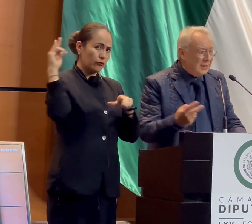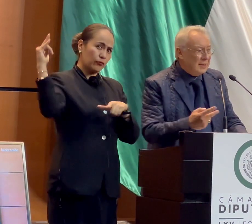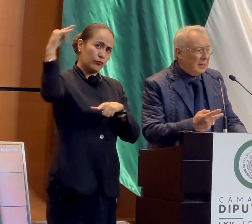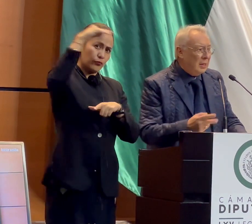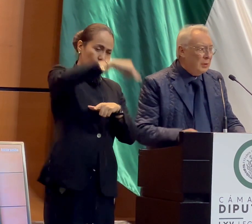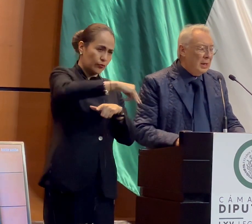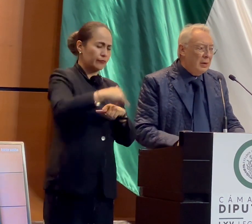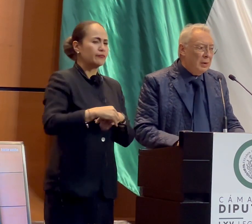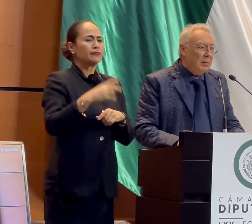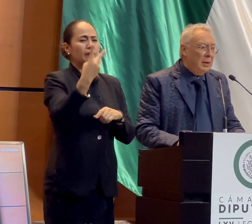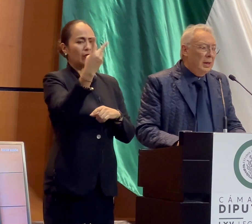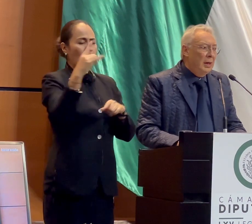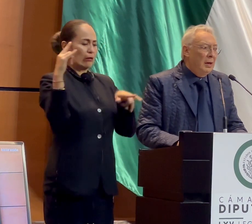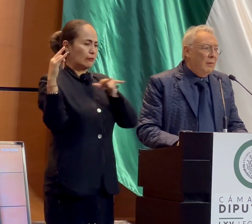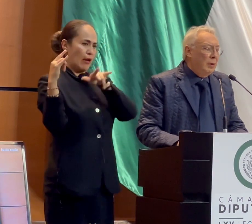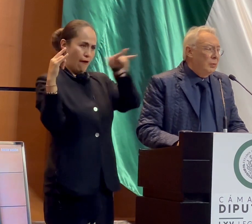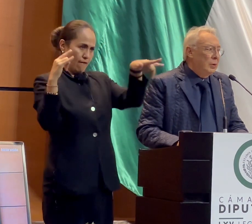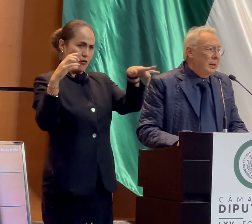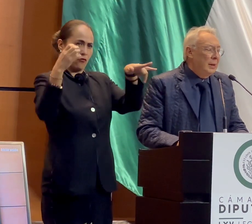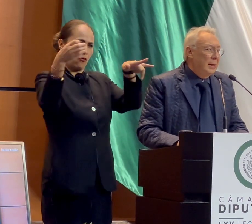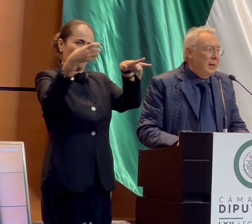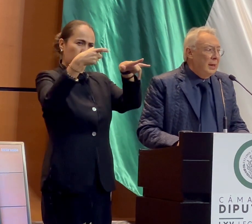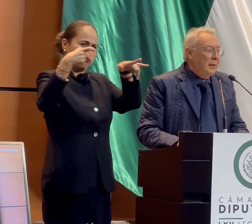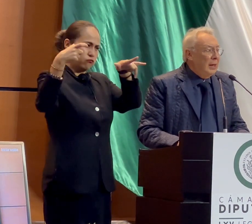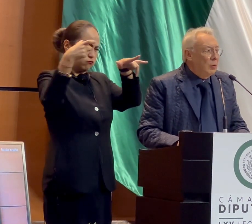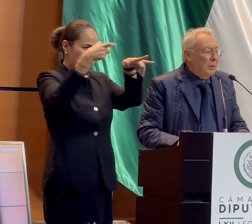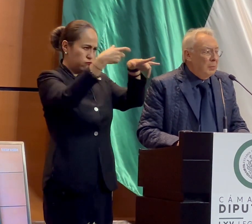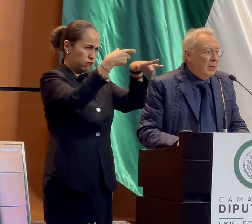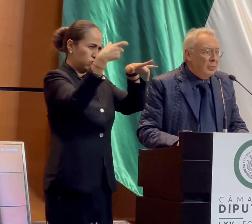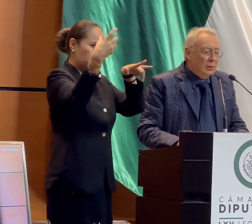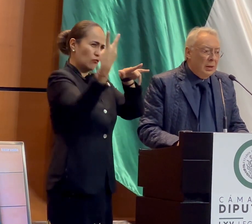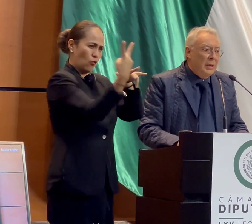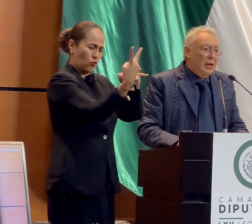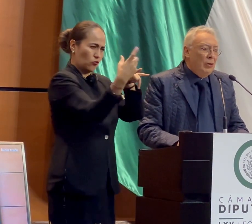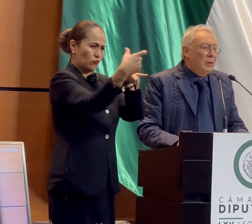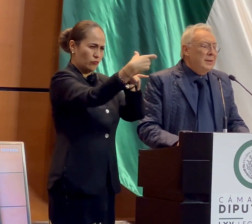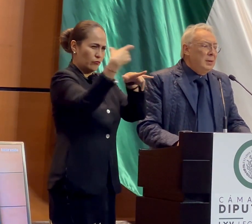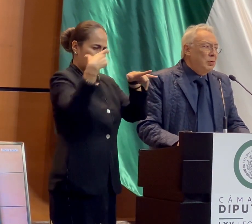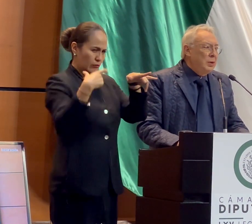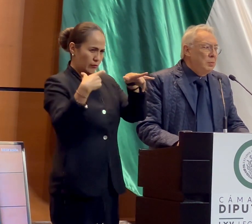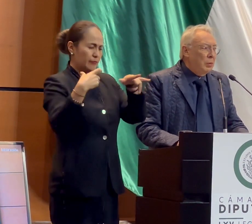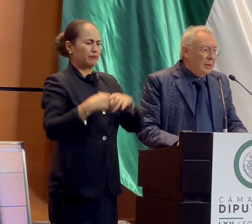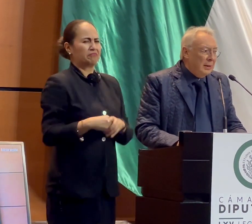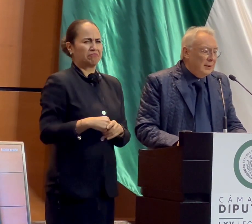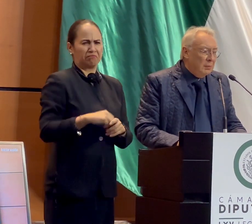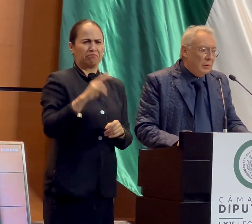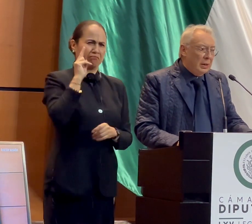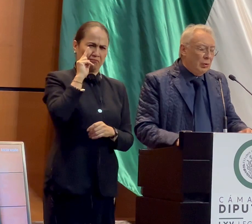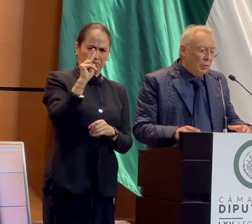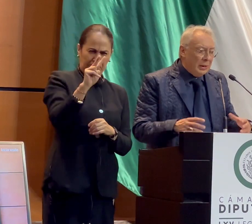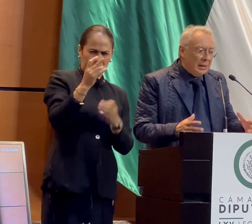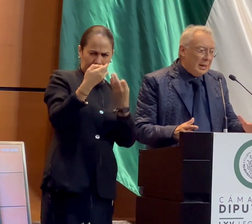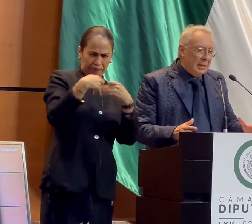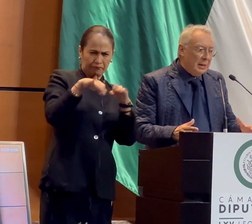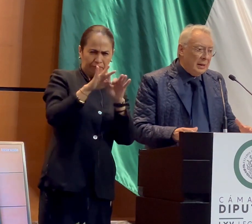objetos que se acercaron a la aeronave fueron de eco primario. No les dimos importancia